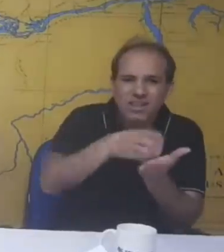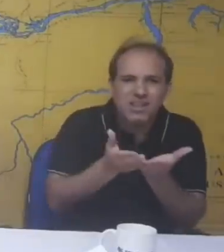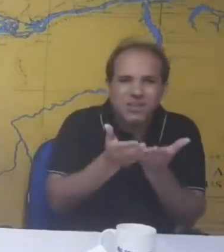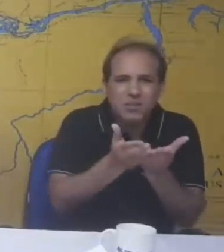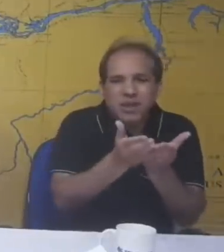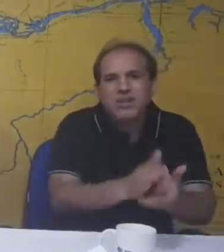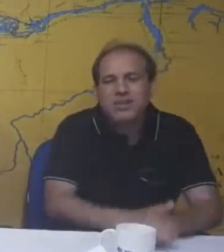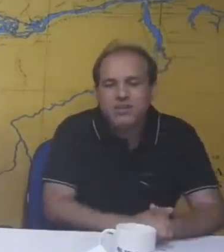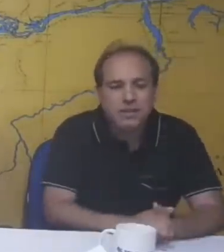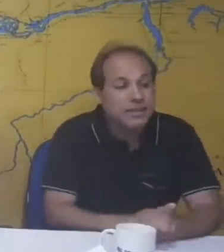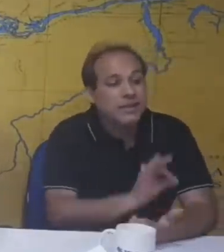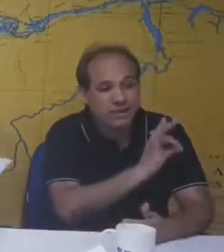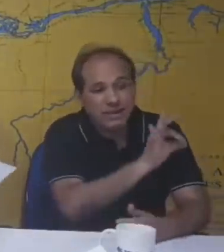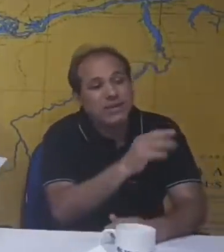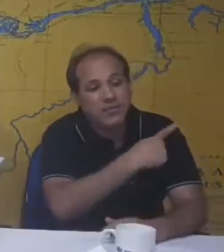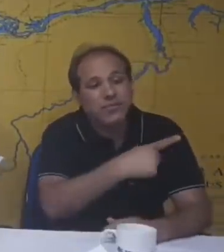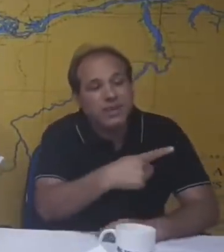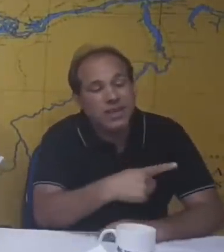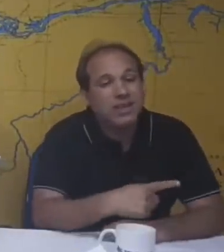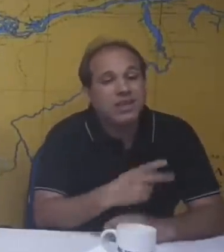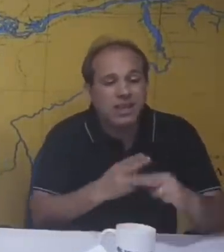lado? Presidente, a Caixa tem